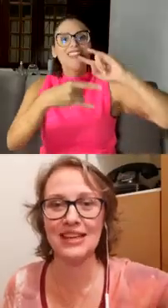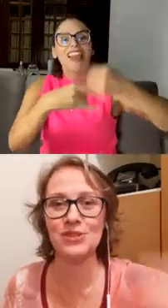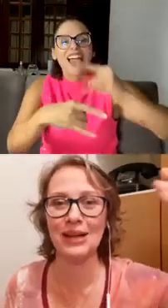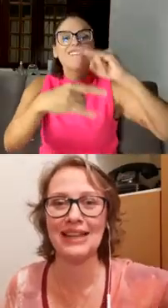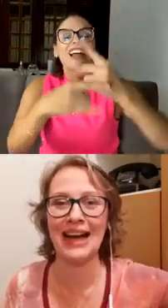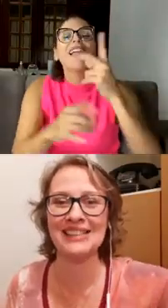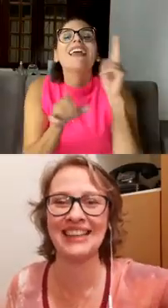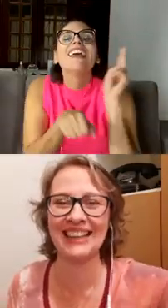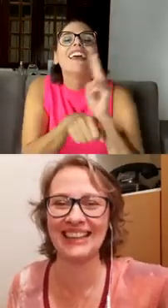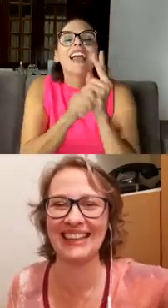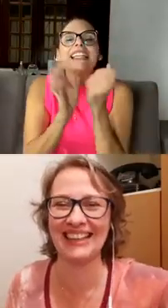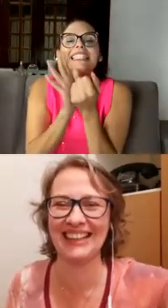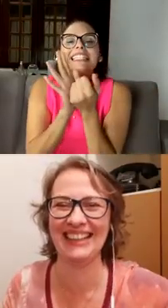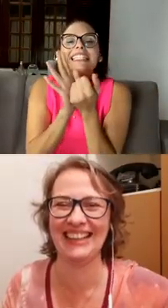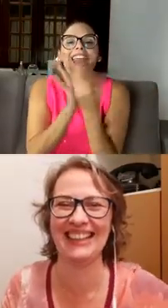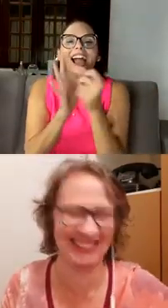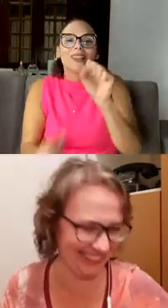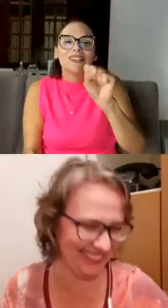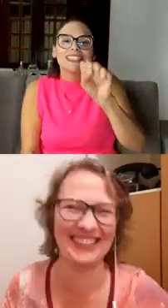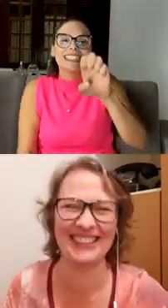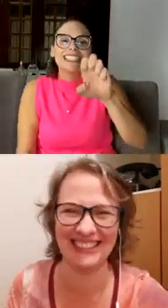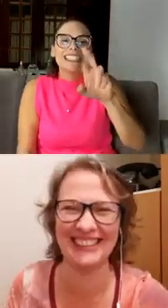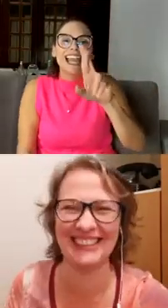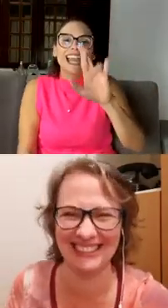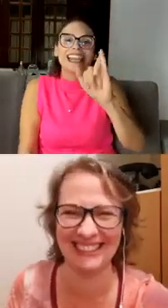de sexualidade.